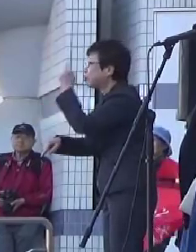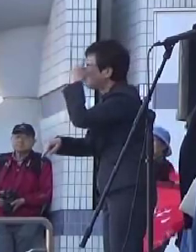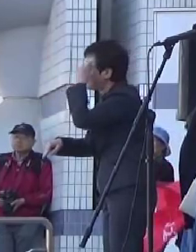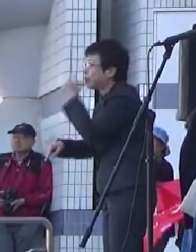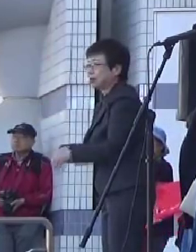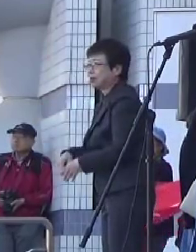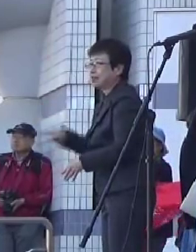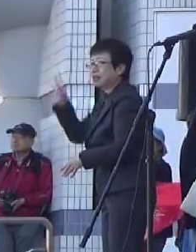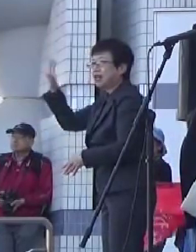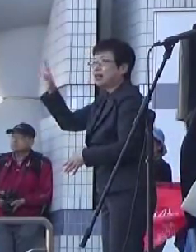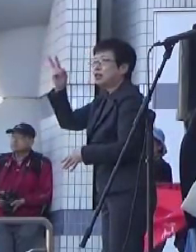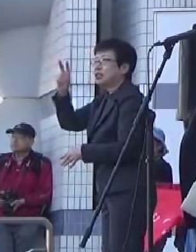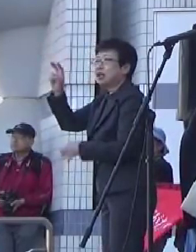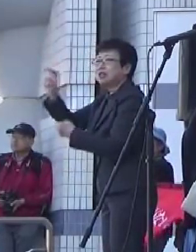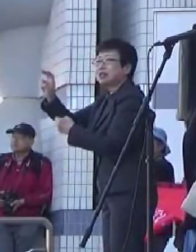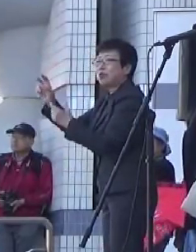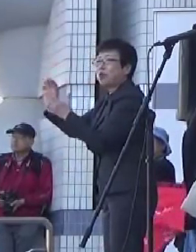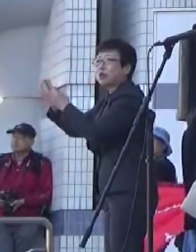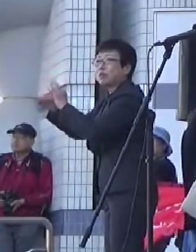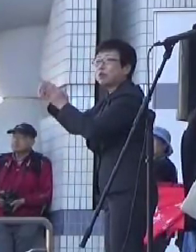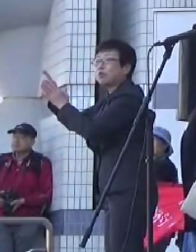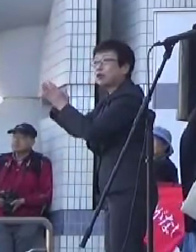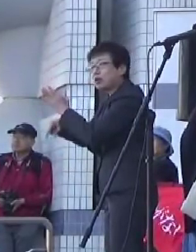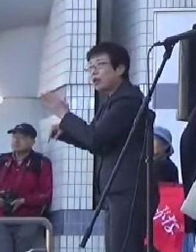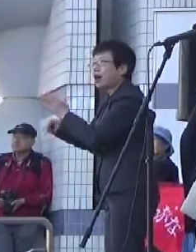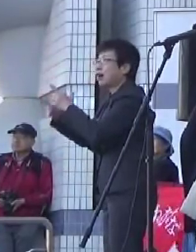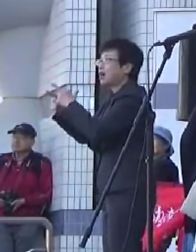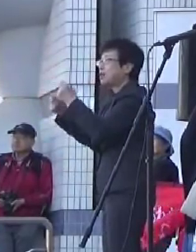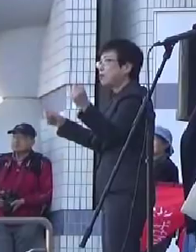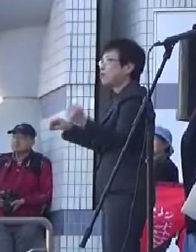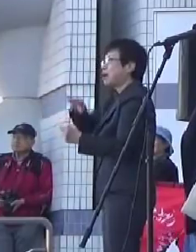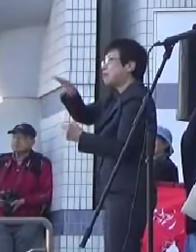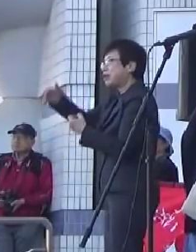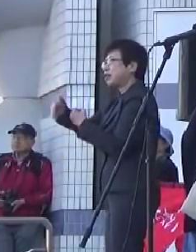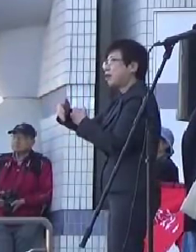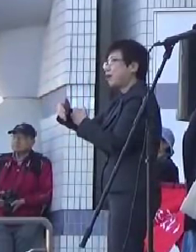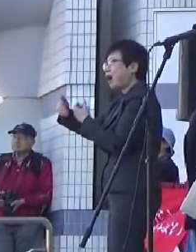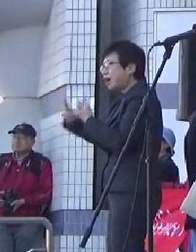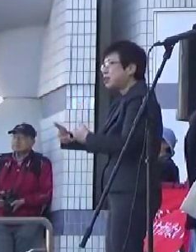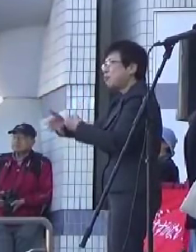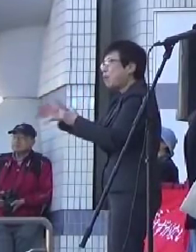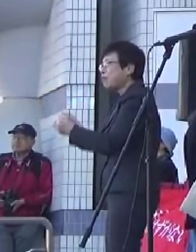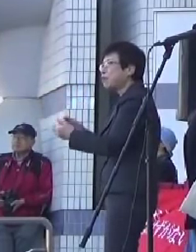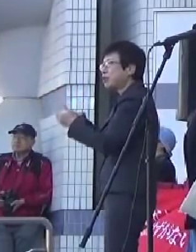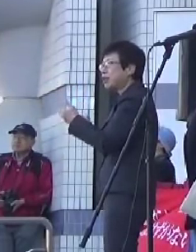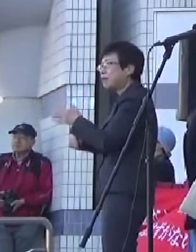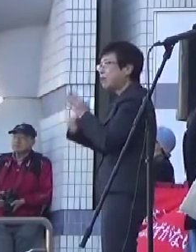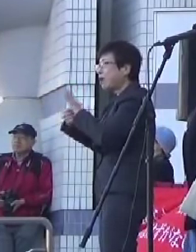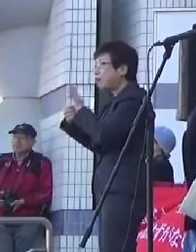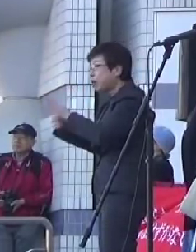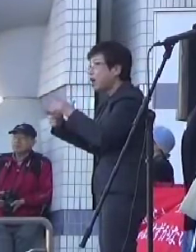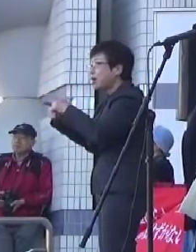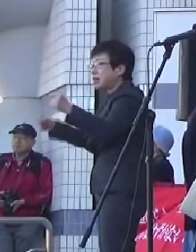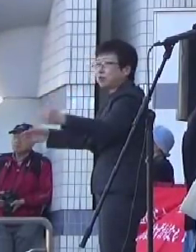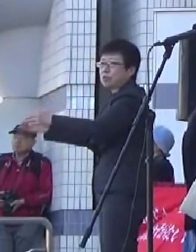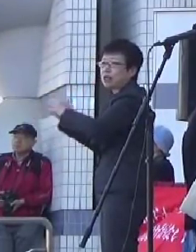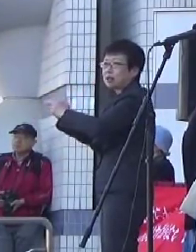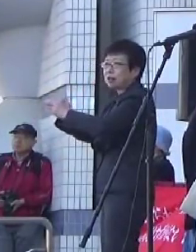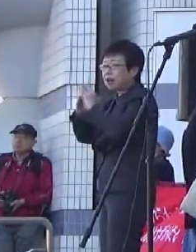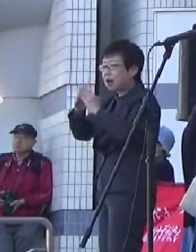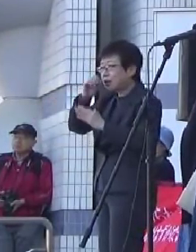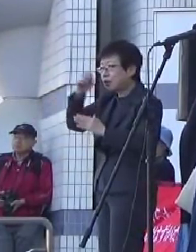年のオリンピックにはね、日本はこうやって皆さんの安全を守っていますよという意味でも全国に建てたらいいんじゃないかと思